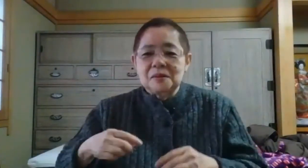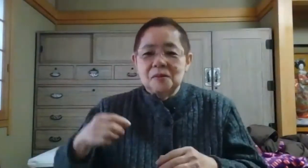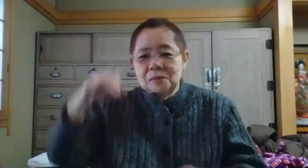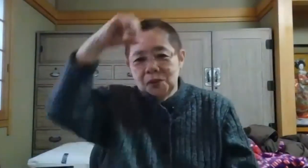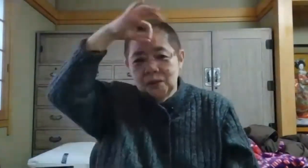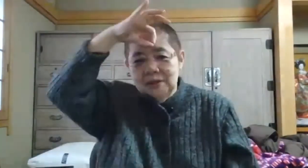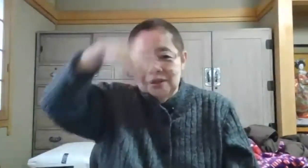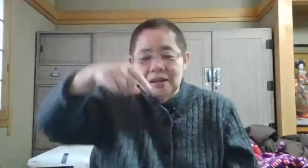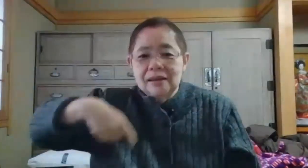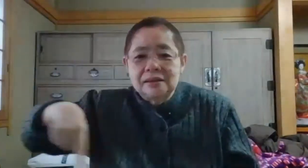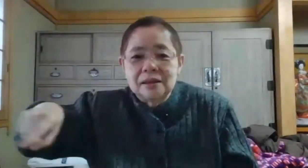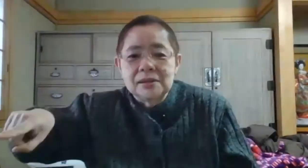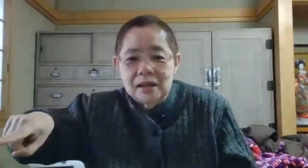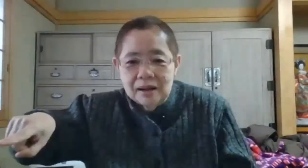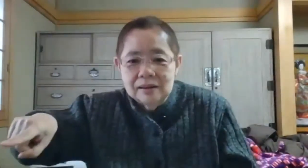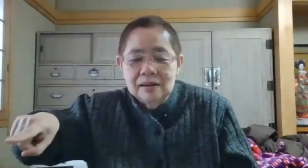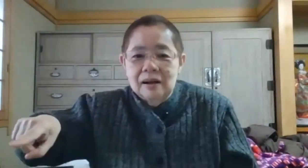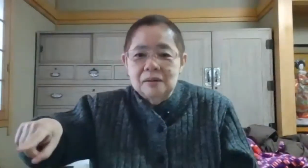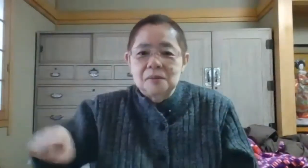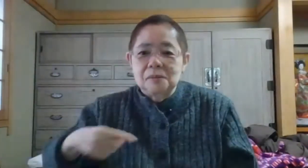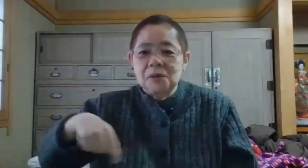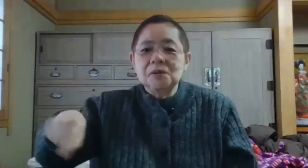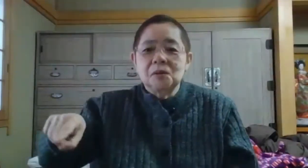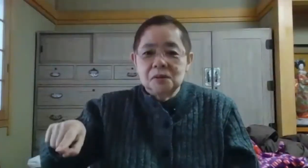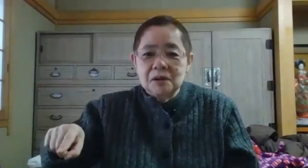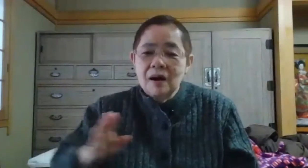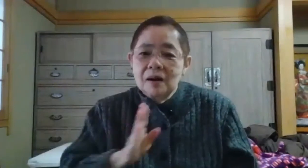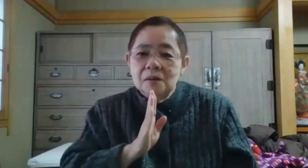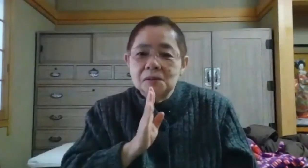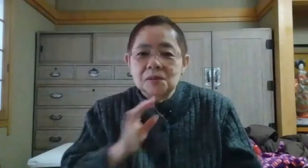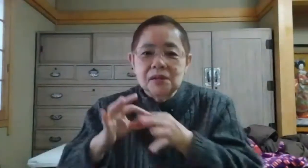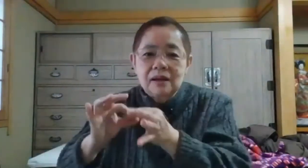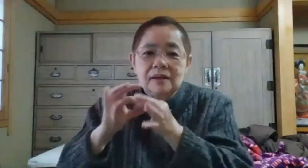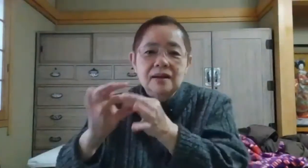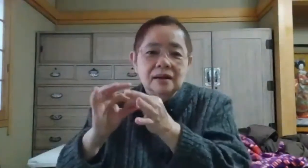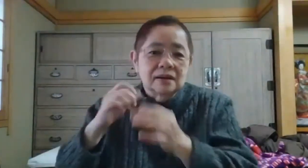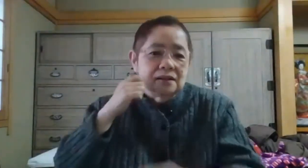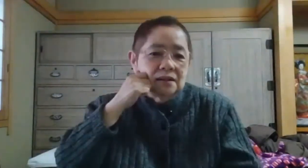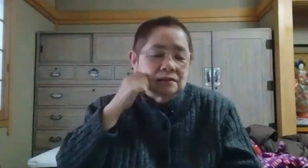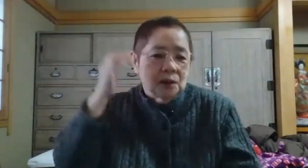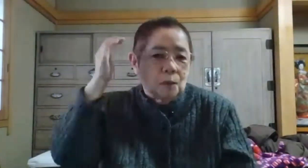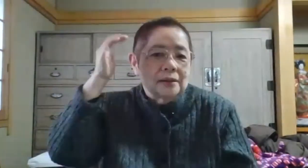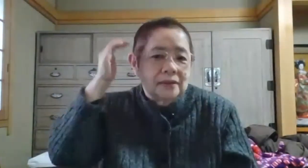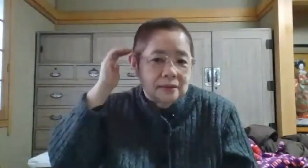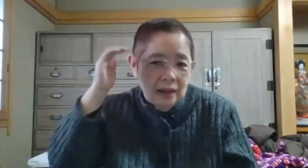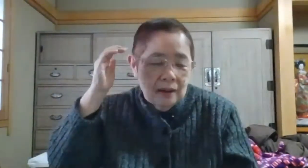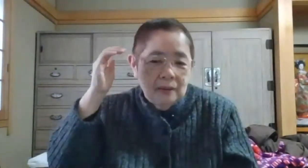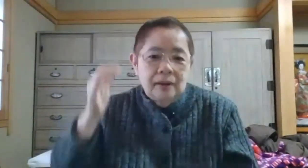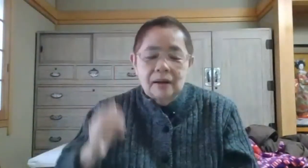病院に行ってみたらあの病院の方では本当に連絡ができなくて困っていてあの